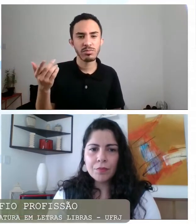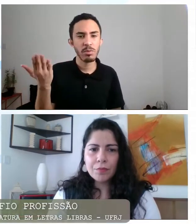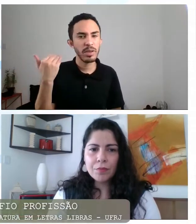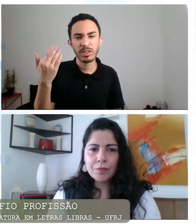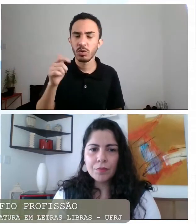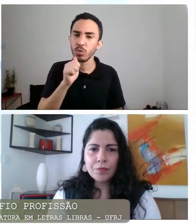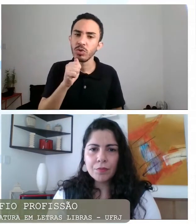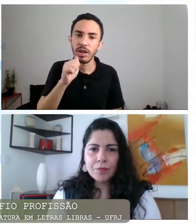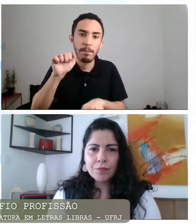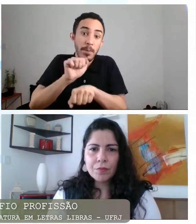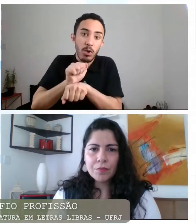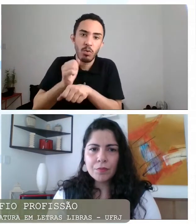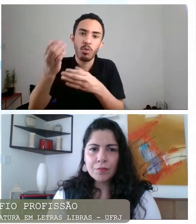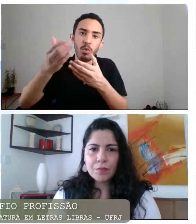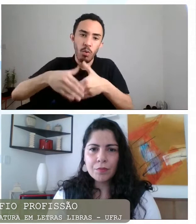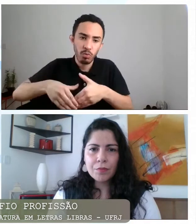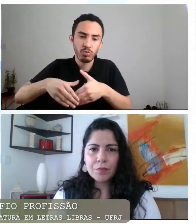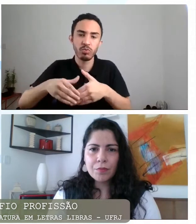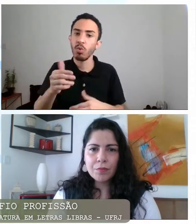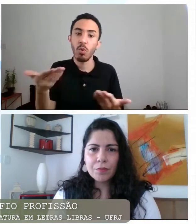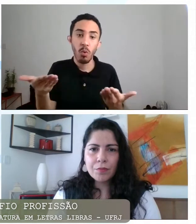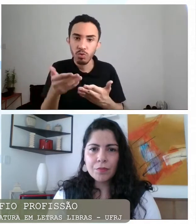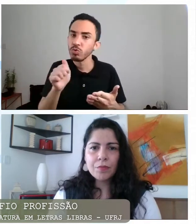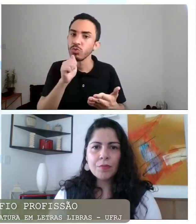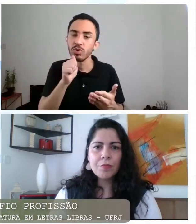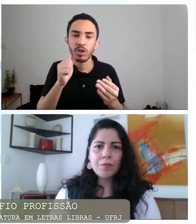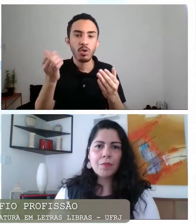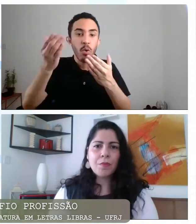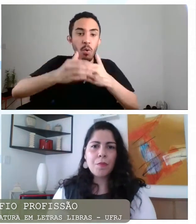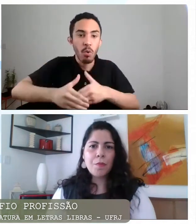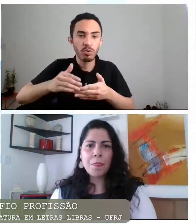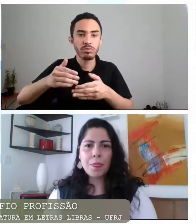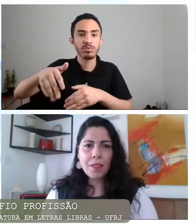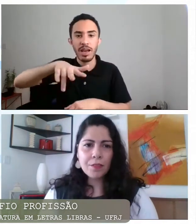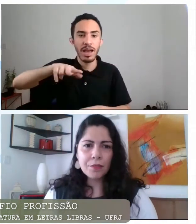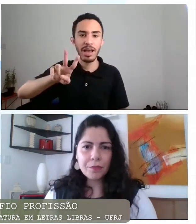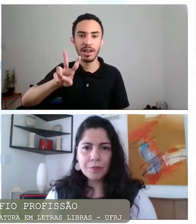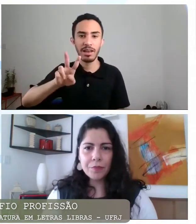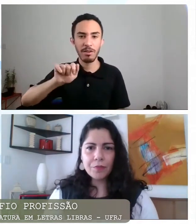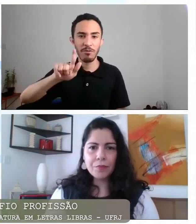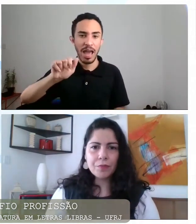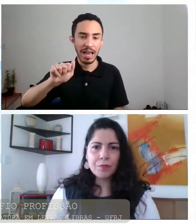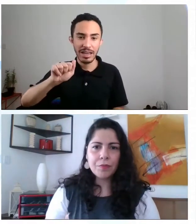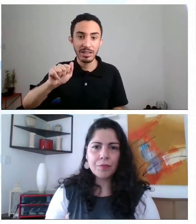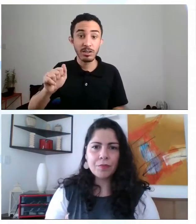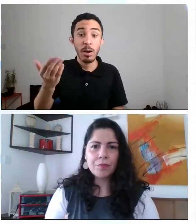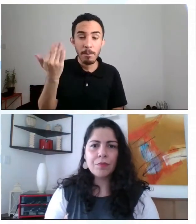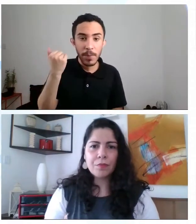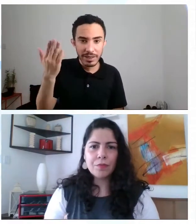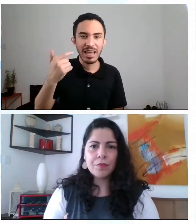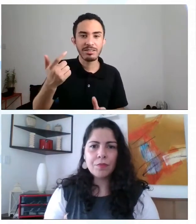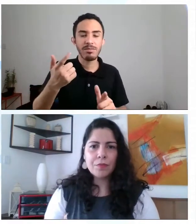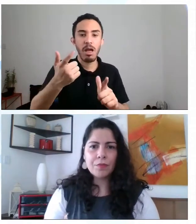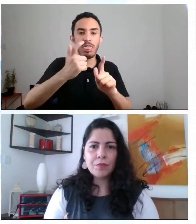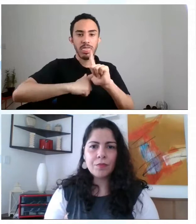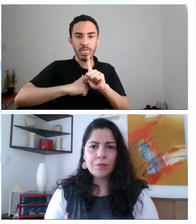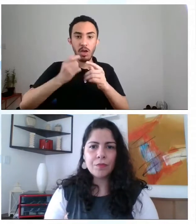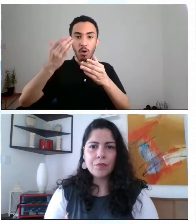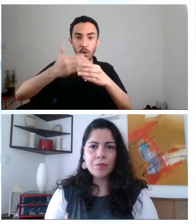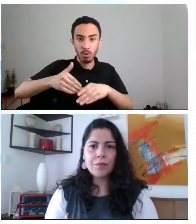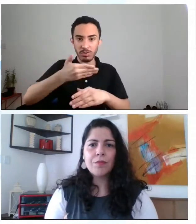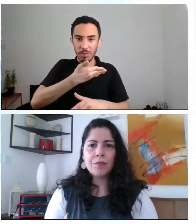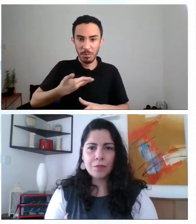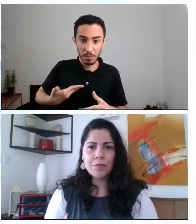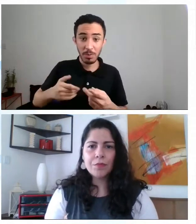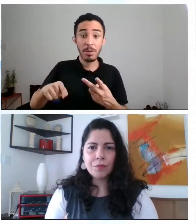esses concursos, né, não existe mais a possibilidade de concurso para a nossa vaga, inclusive, né, não só o veto do concurso público, mas a nossa